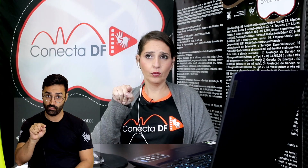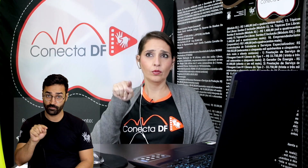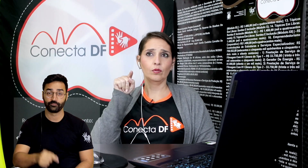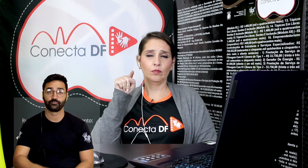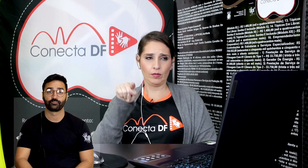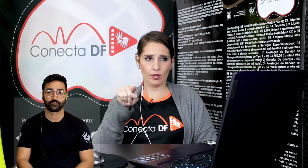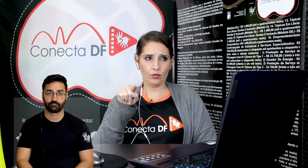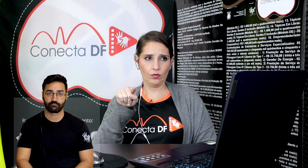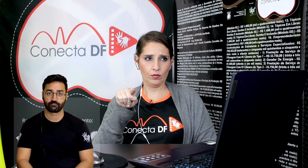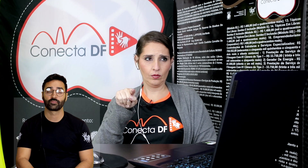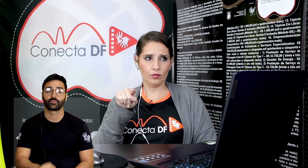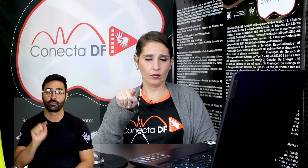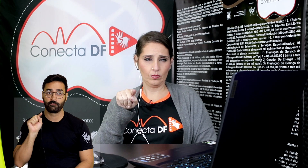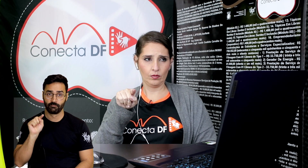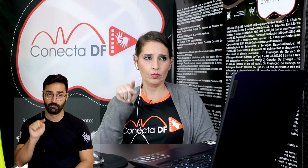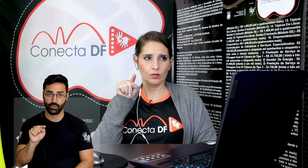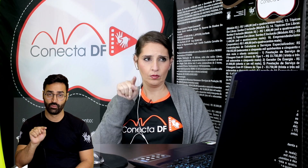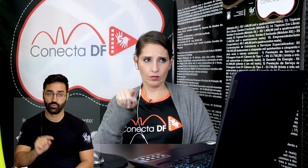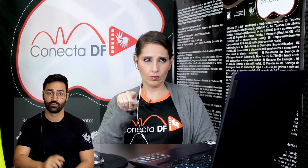1000.